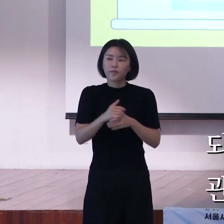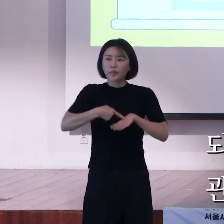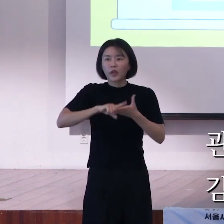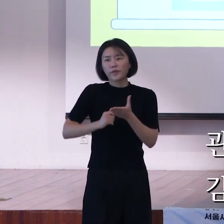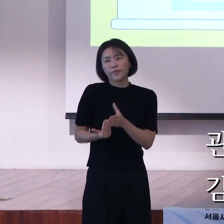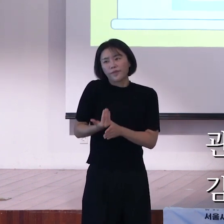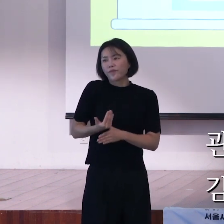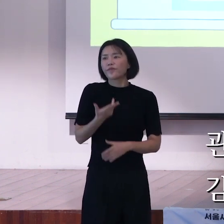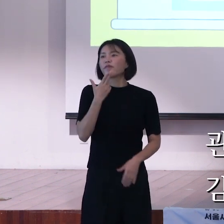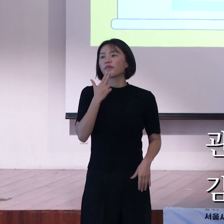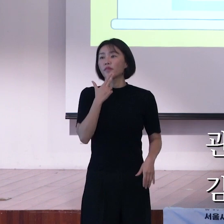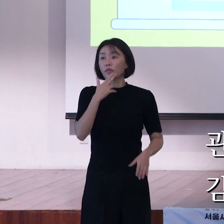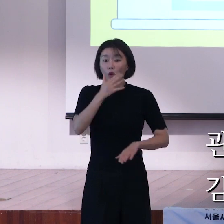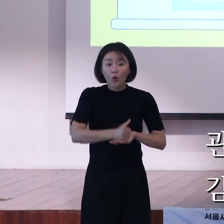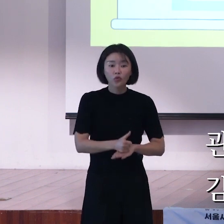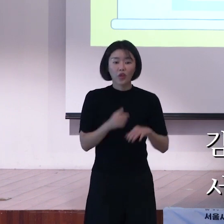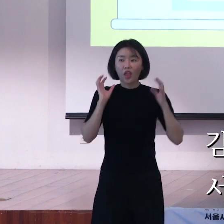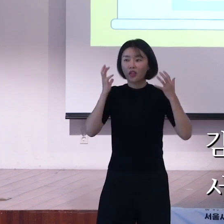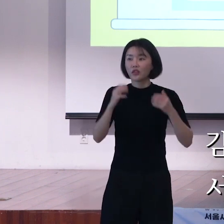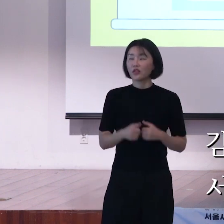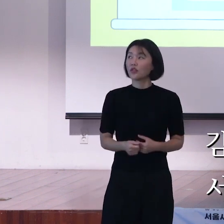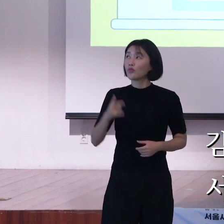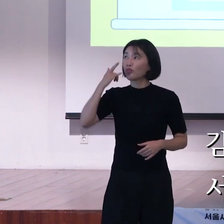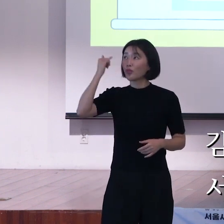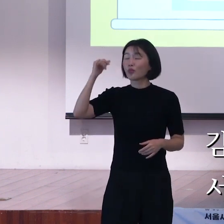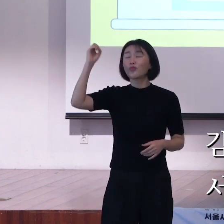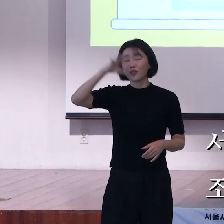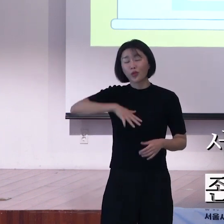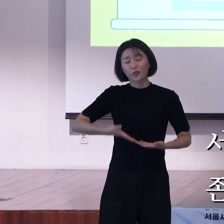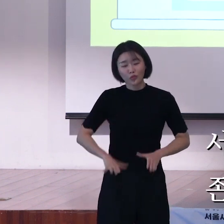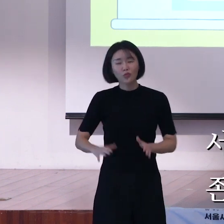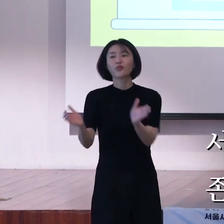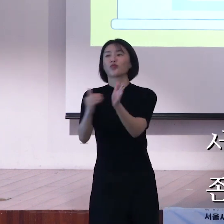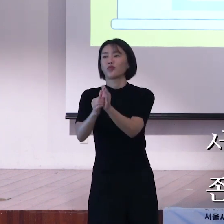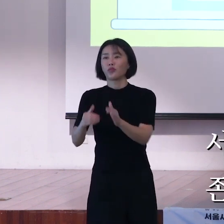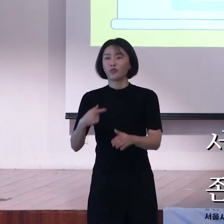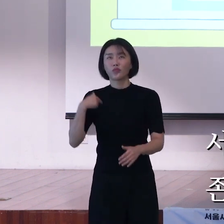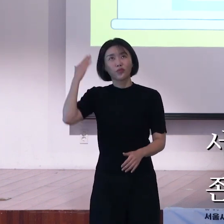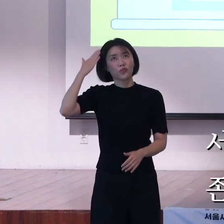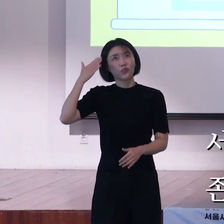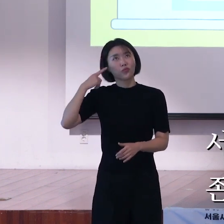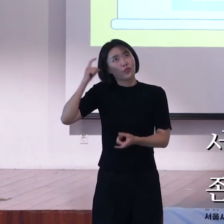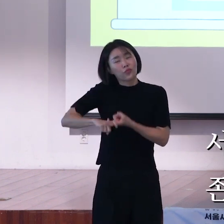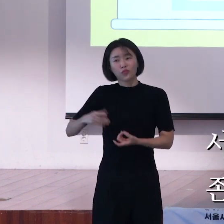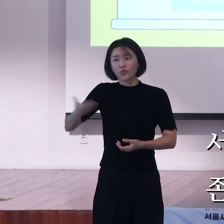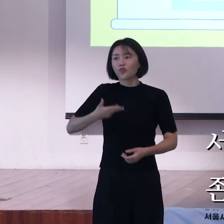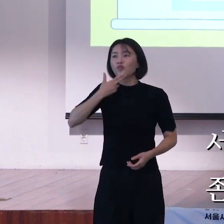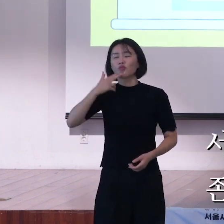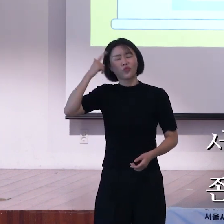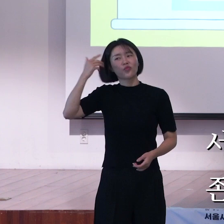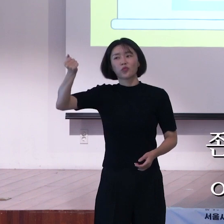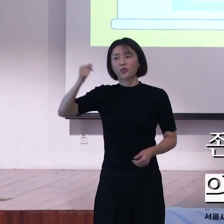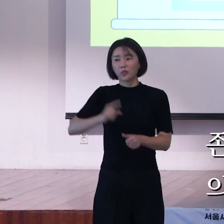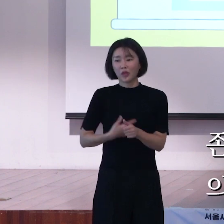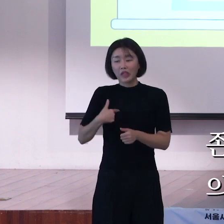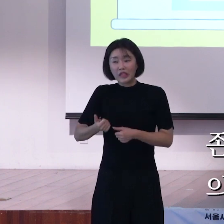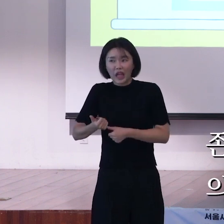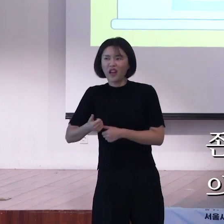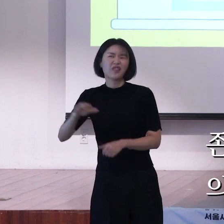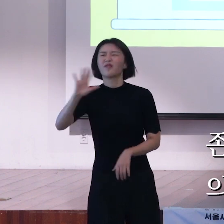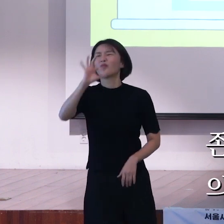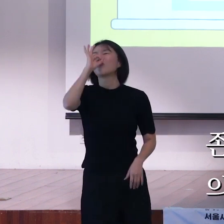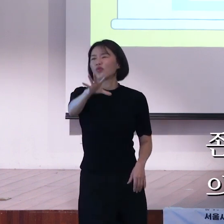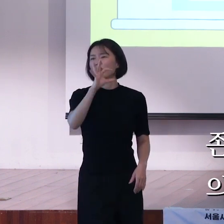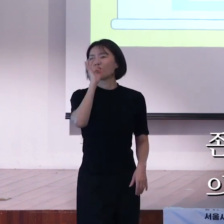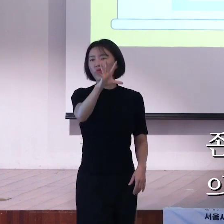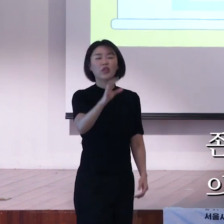상태에서 그 아이들은 부모를 의존할 수 있을까요? 아마 의존하기는 조금 어렵다고 저는